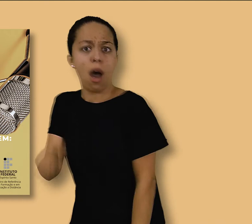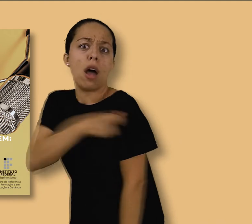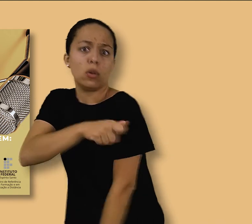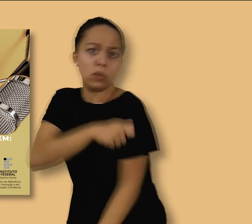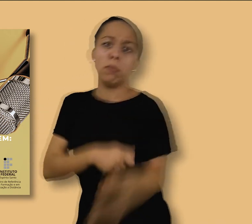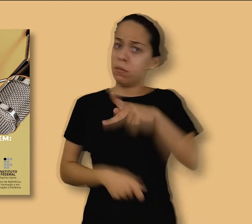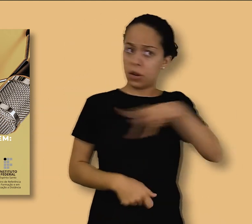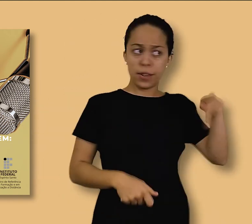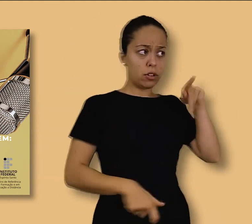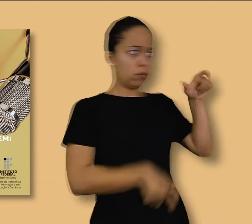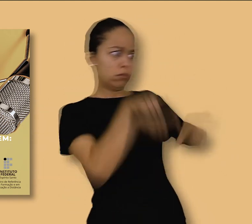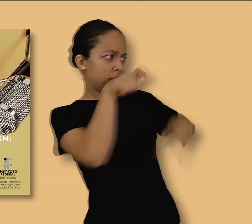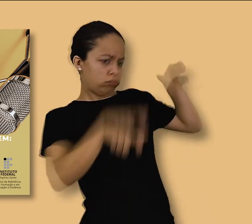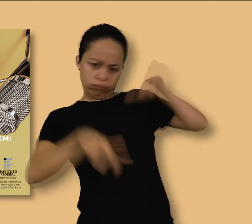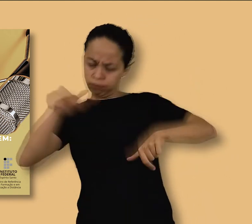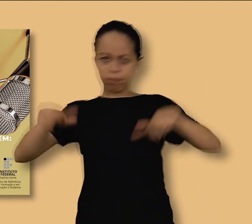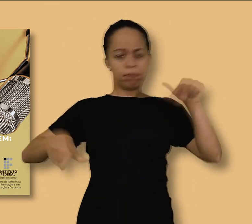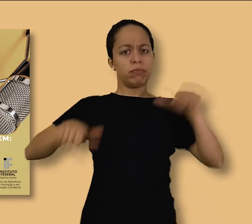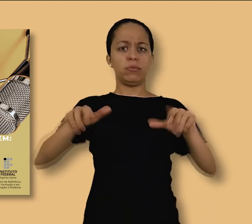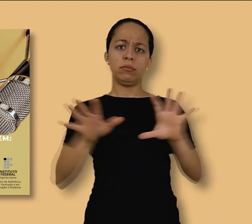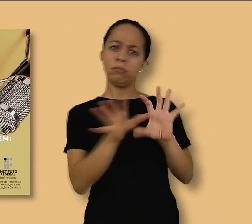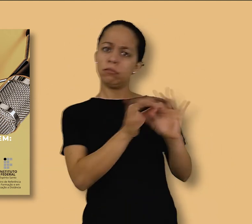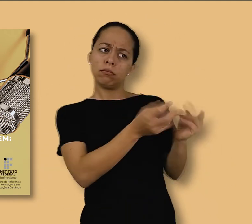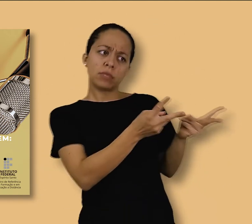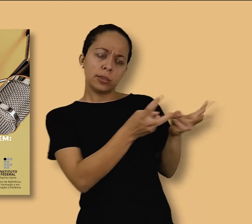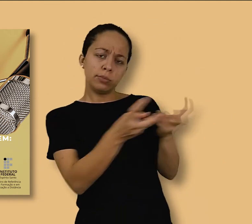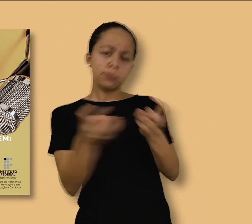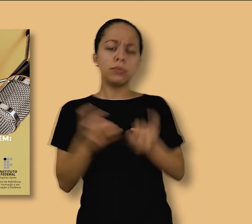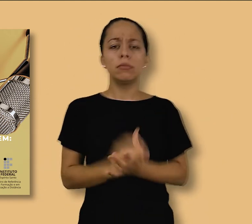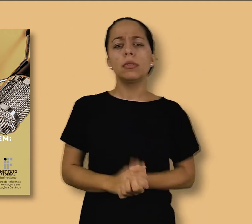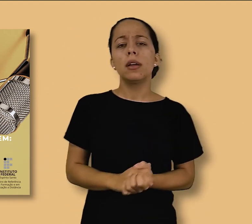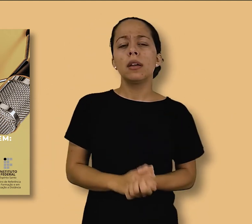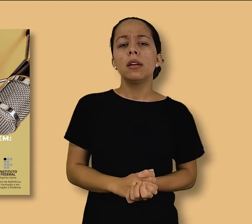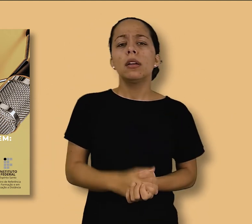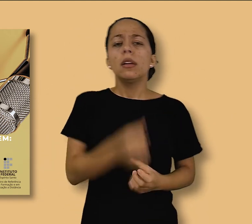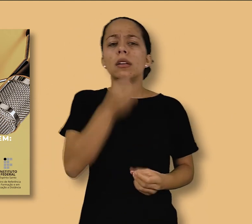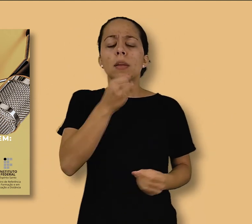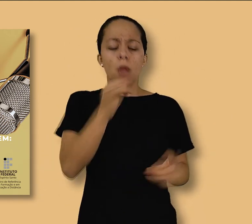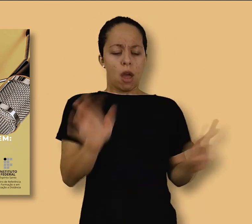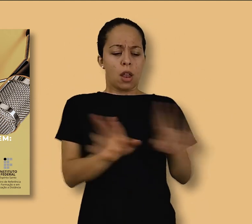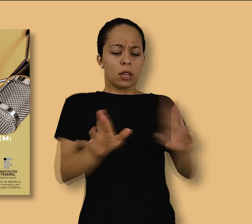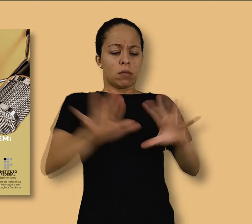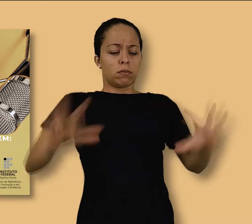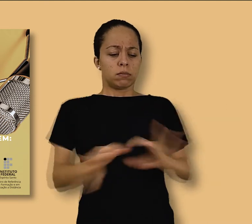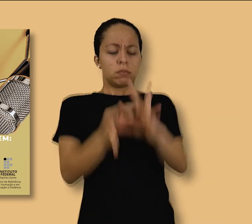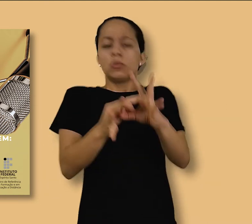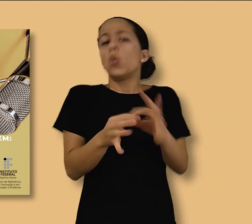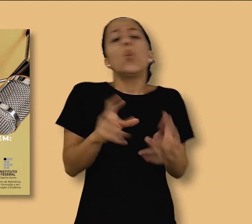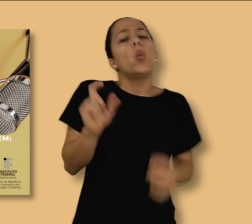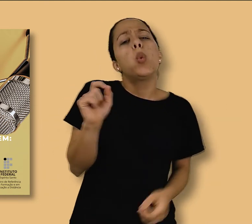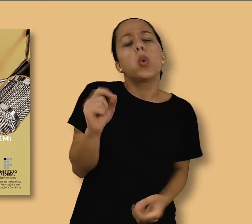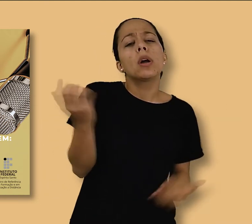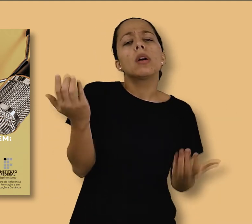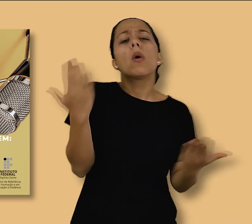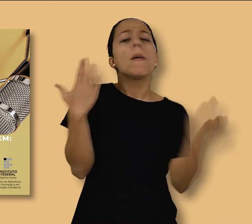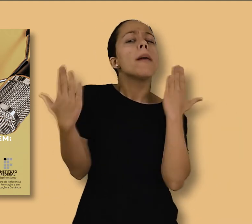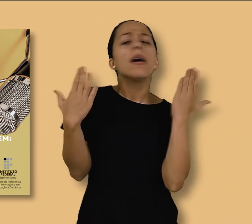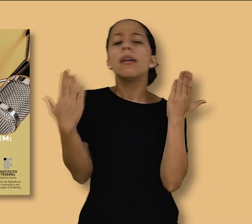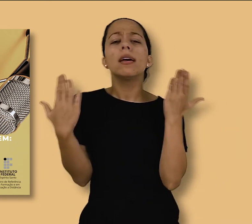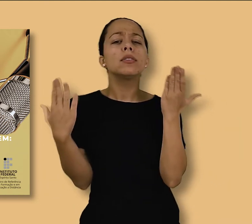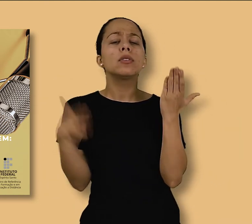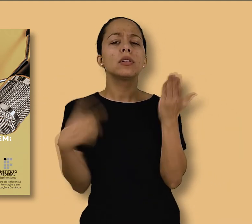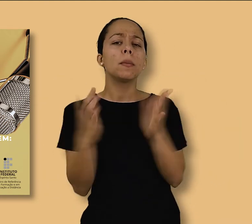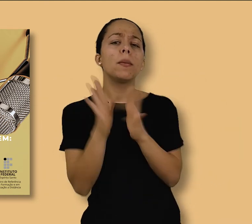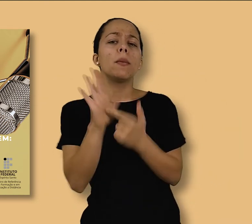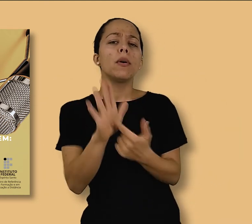ser o processo de ensino-aprendizagem o que que é esse nó de relação que eu estou falando que que é nesse nós de